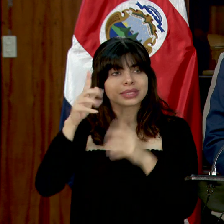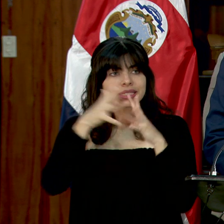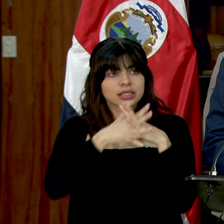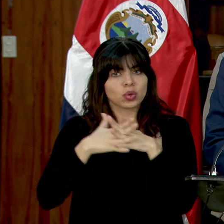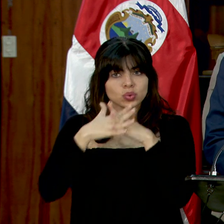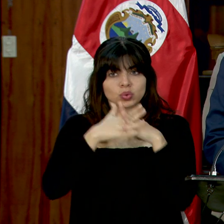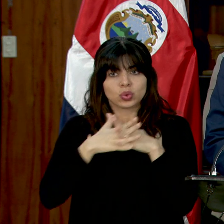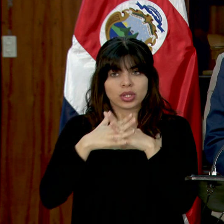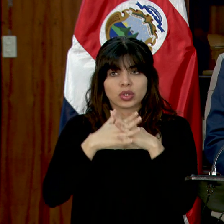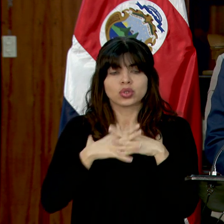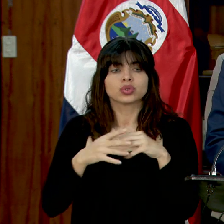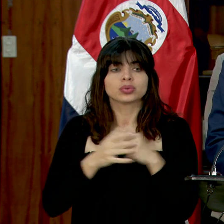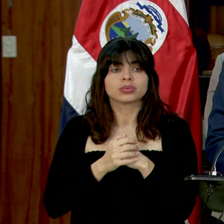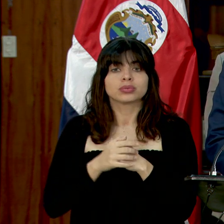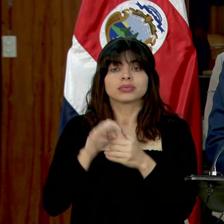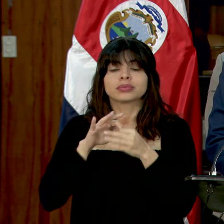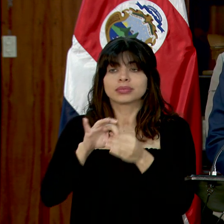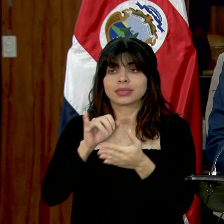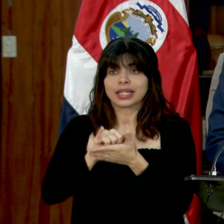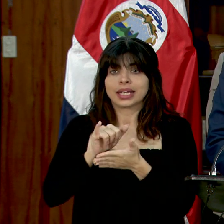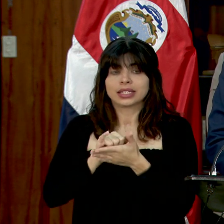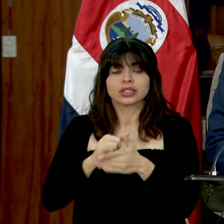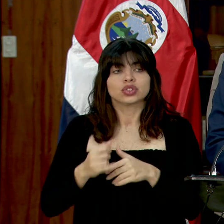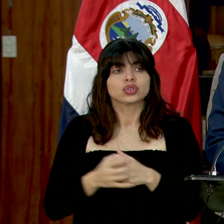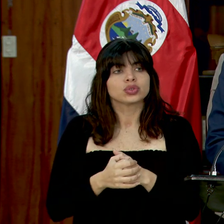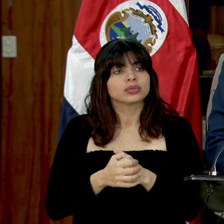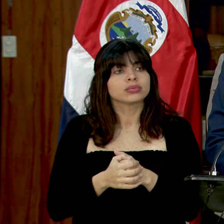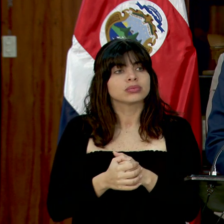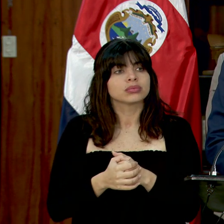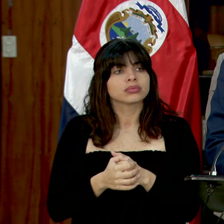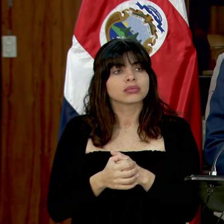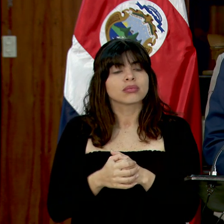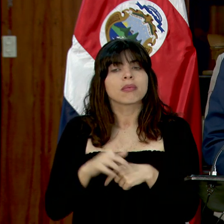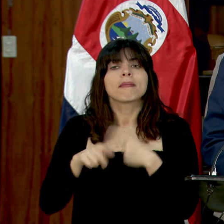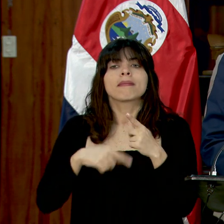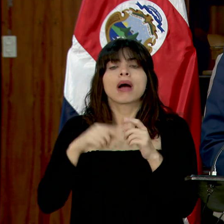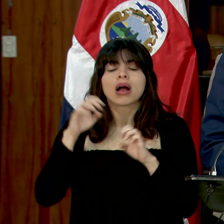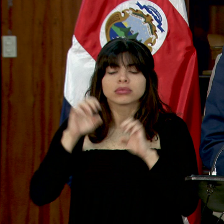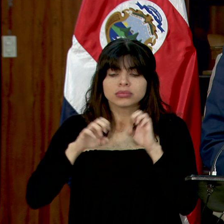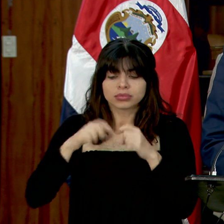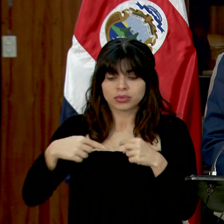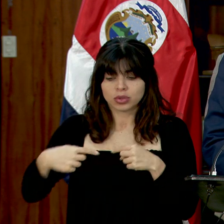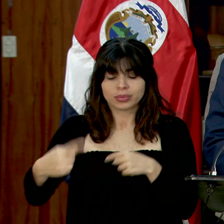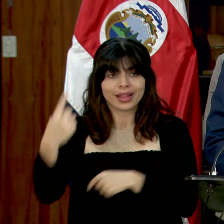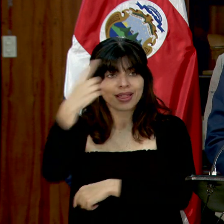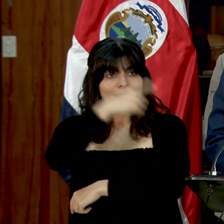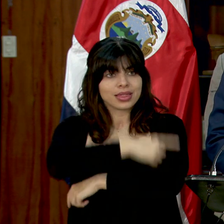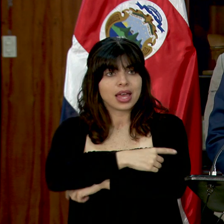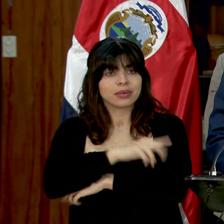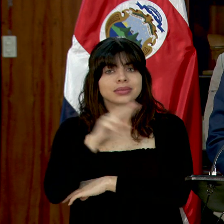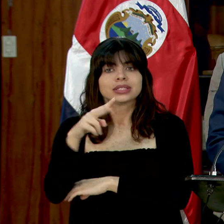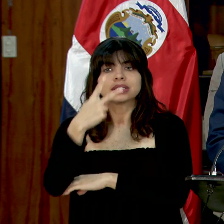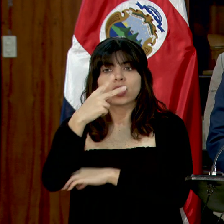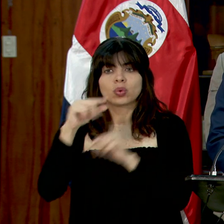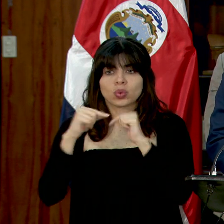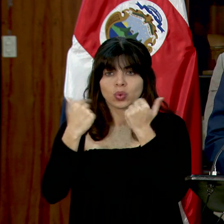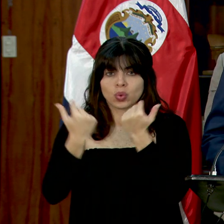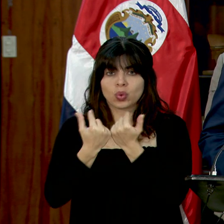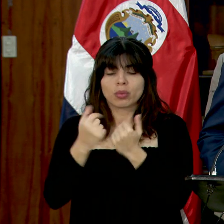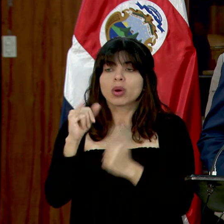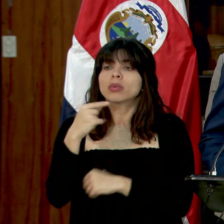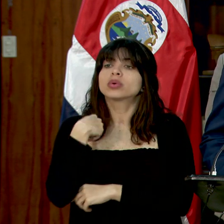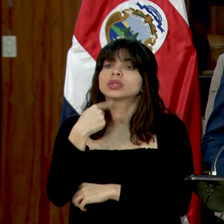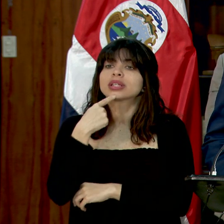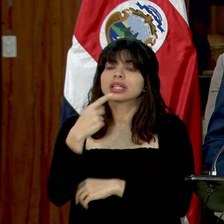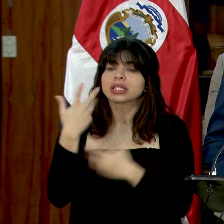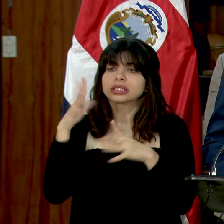Estados Unidos, y en ese sentido se valorará en los próximos días esta segunda operación que, como digo,